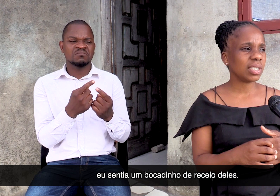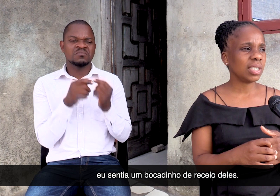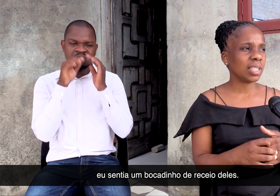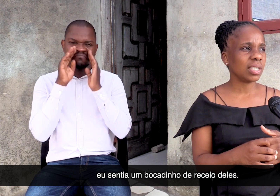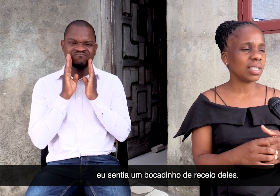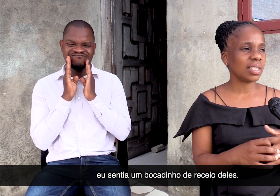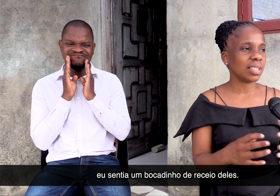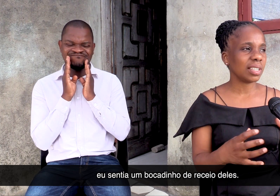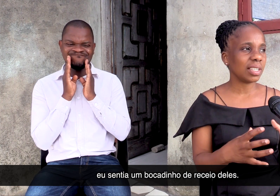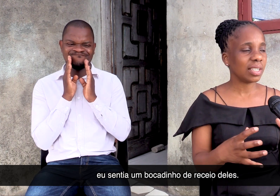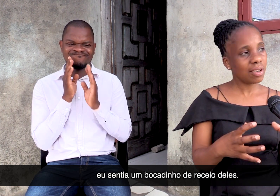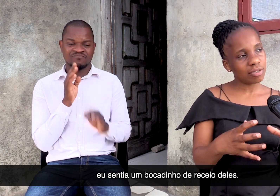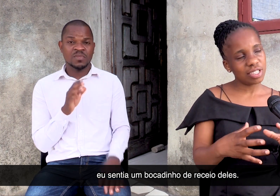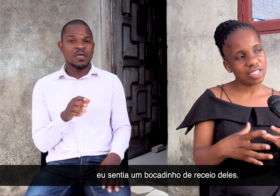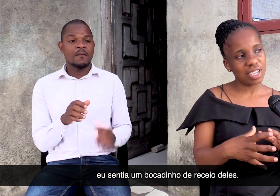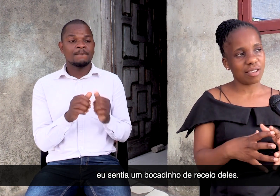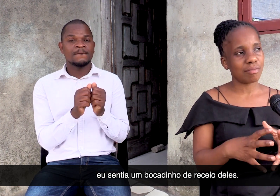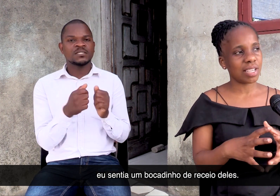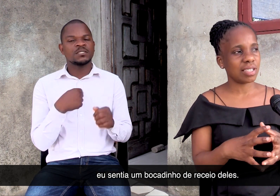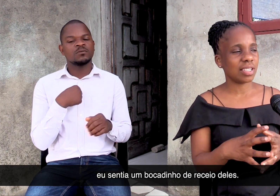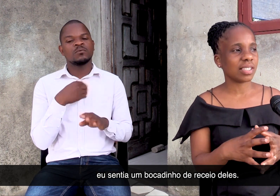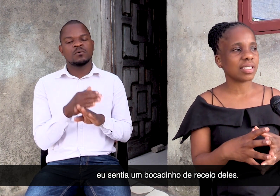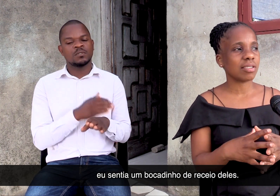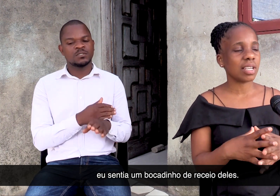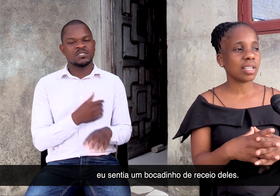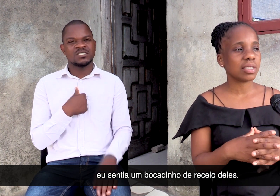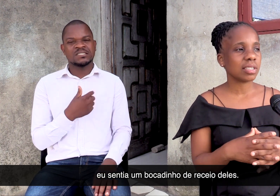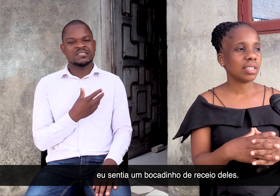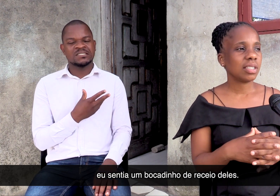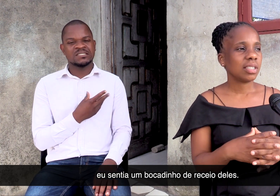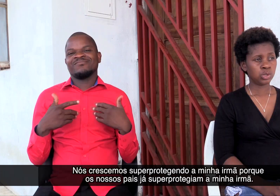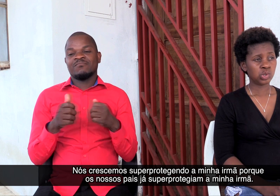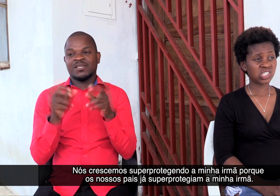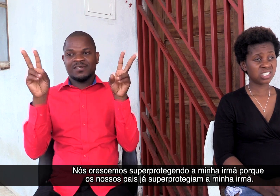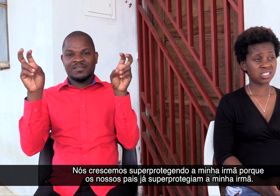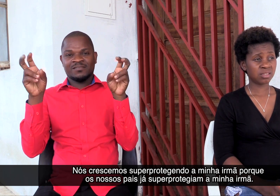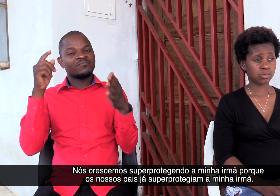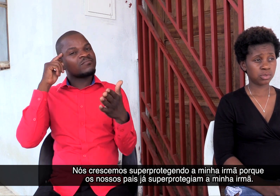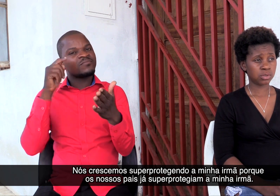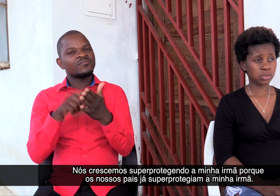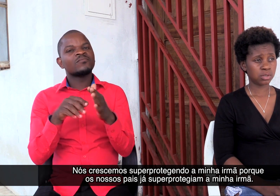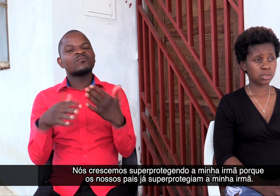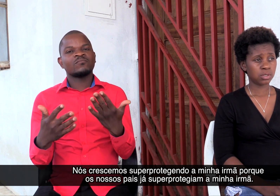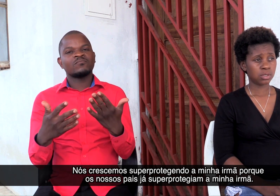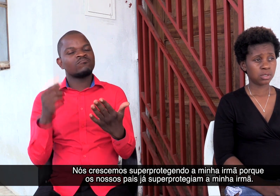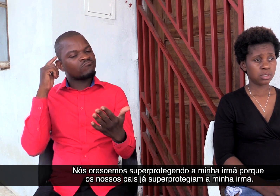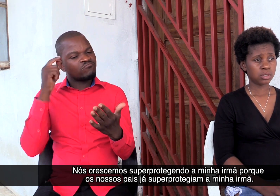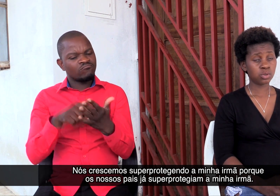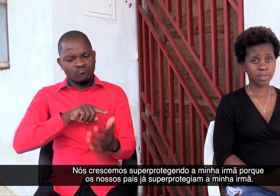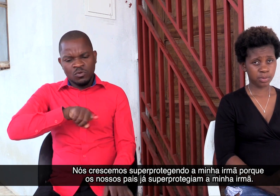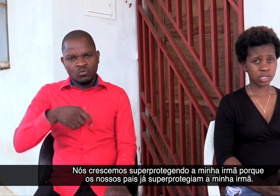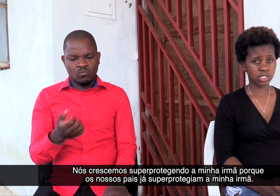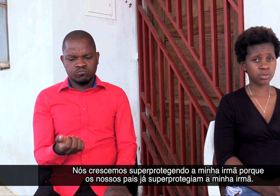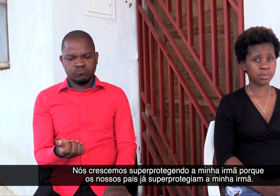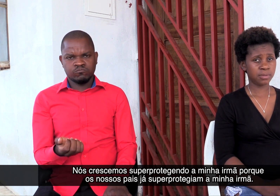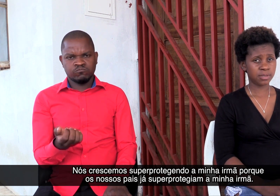Então, eu sentia um bocadinho de receio deles. Nós crescemos